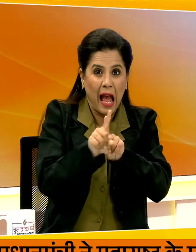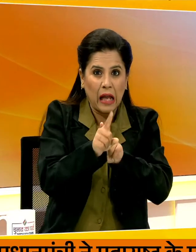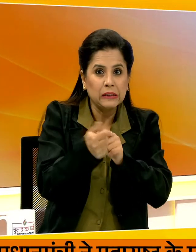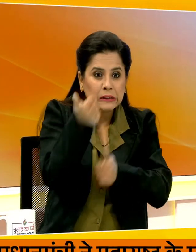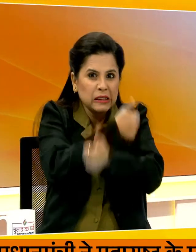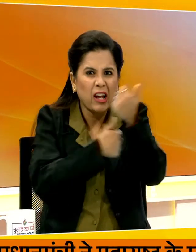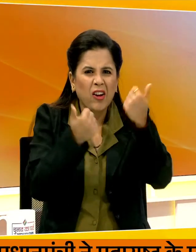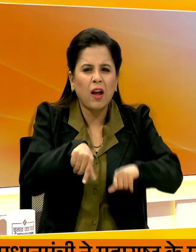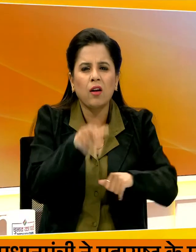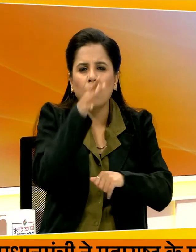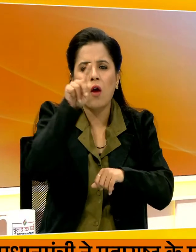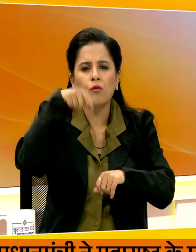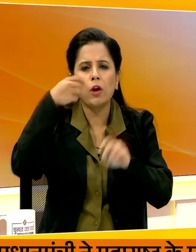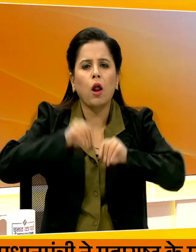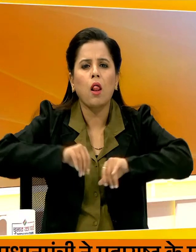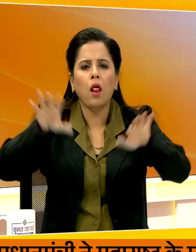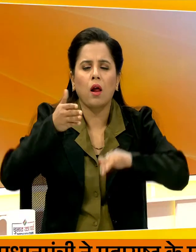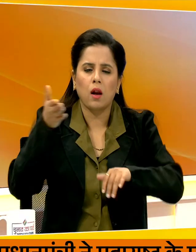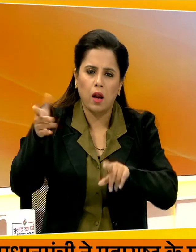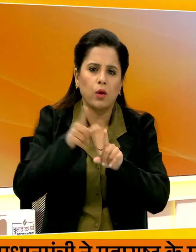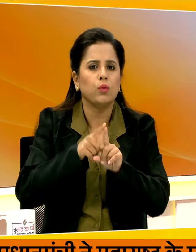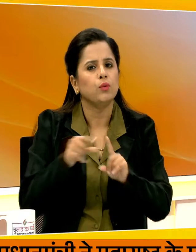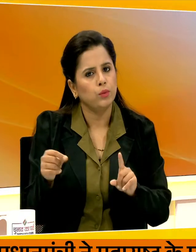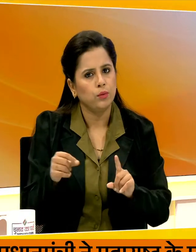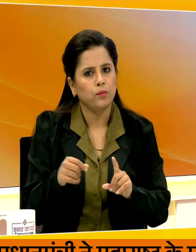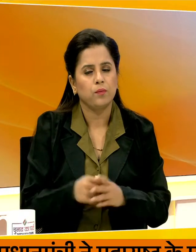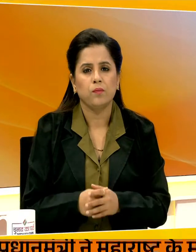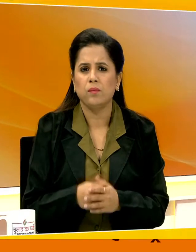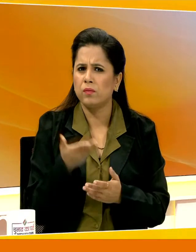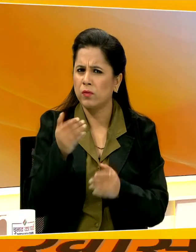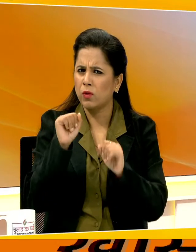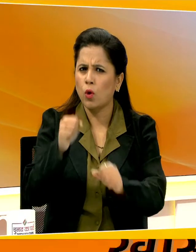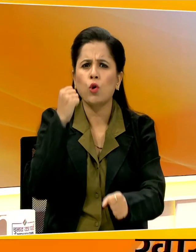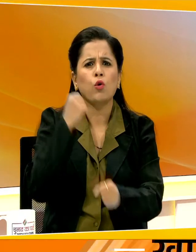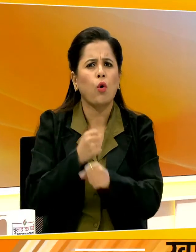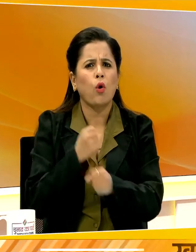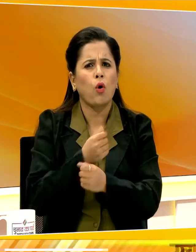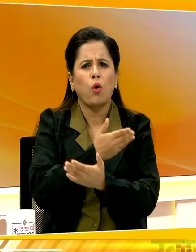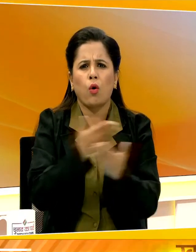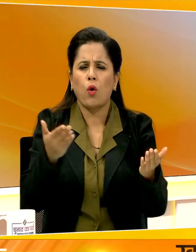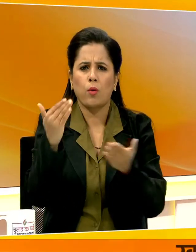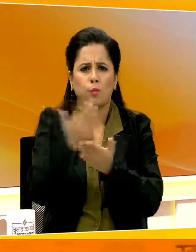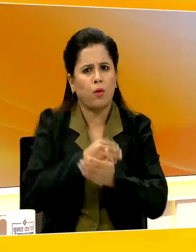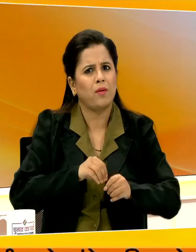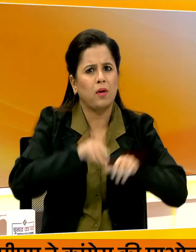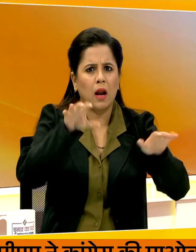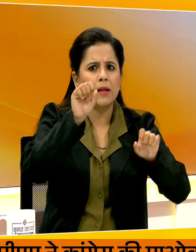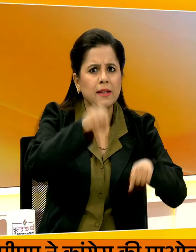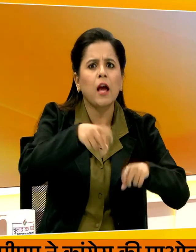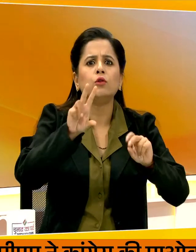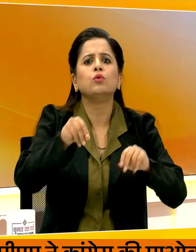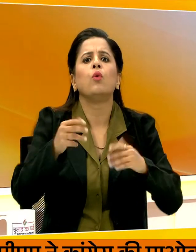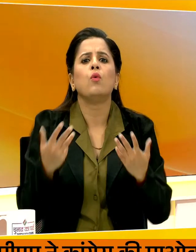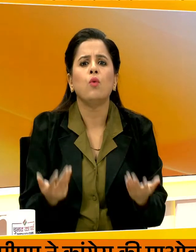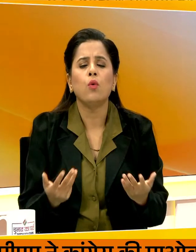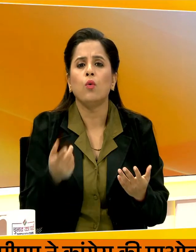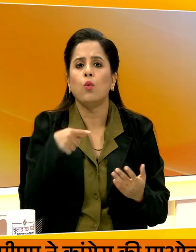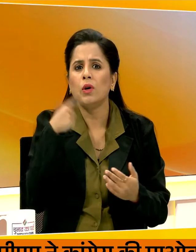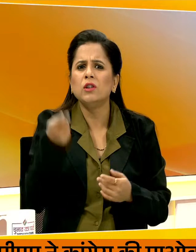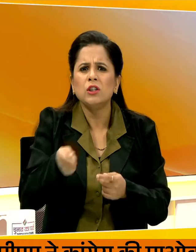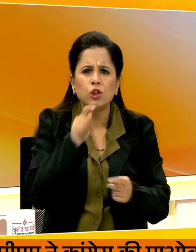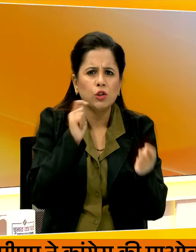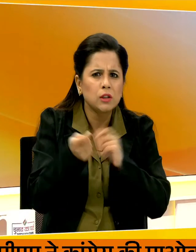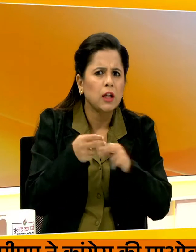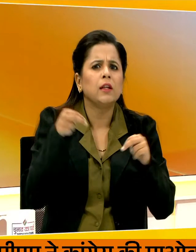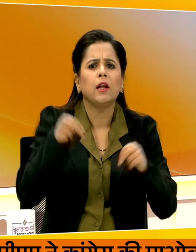वो फेक वीडियो फैला रहे हैं। आप तक सरकार का कोई कार्यक्रम पहुंच रहा है या नहीं, उस पर सुधार की